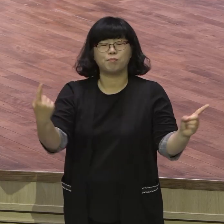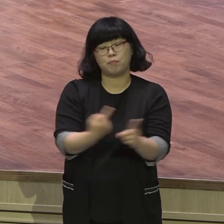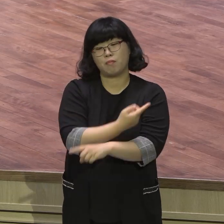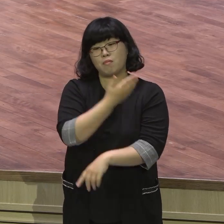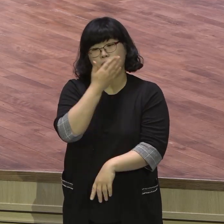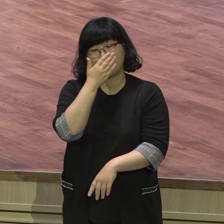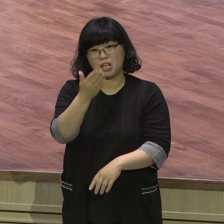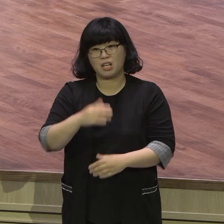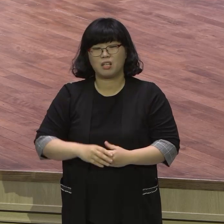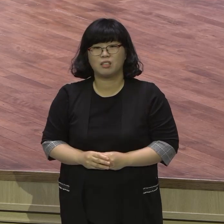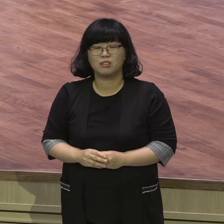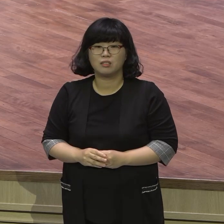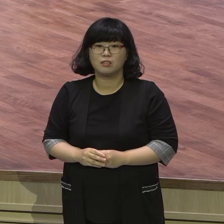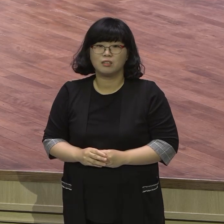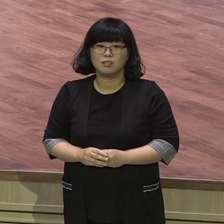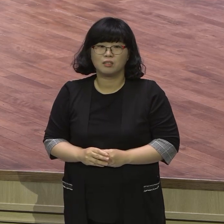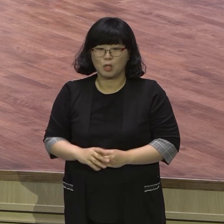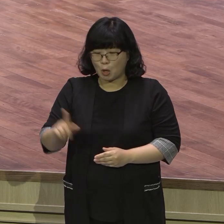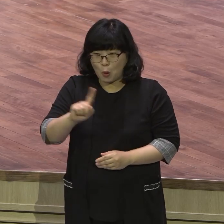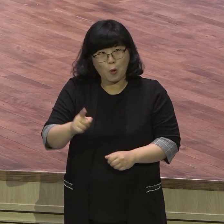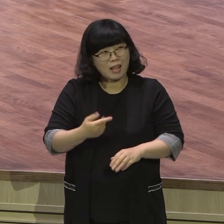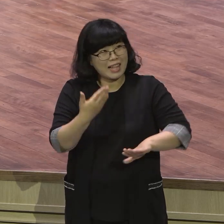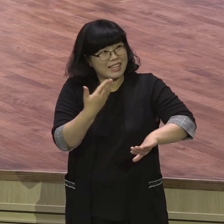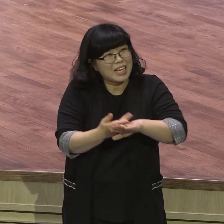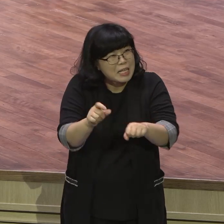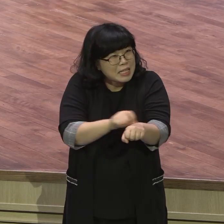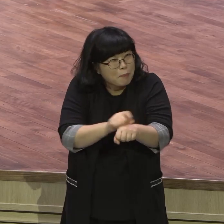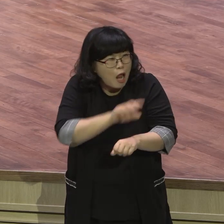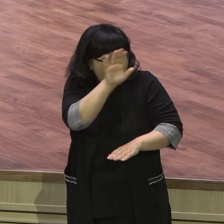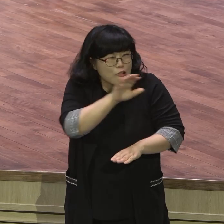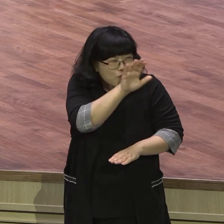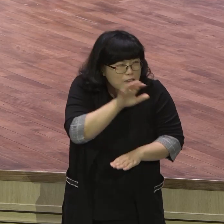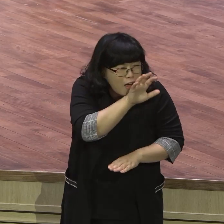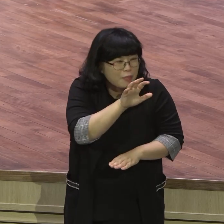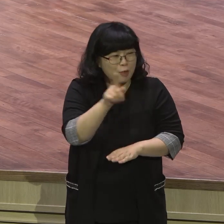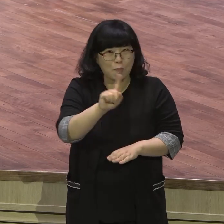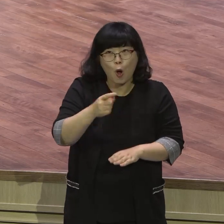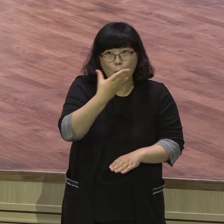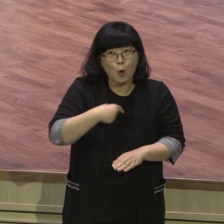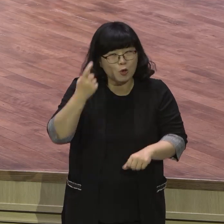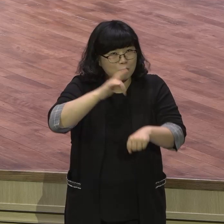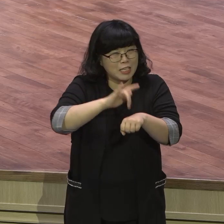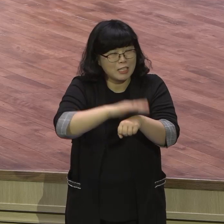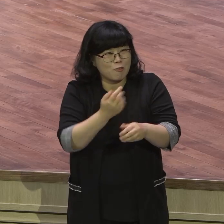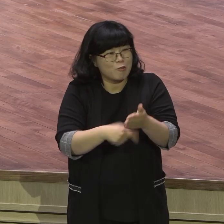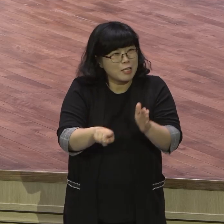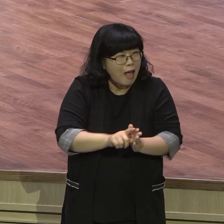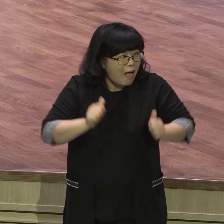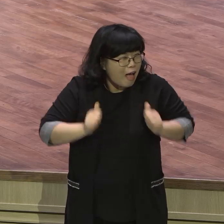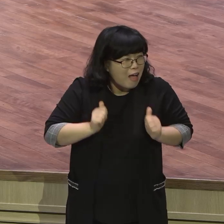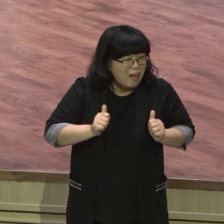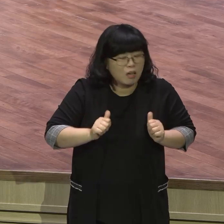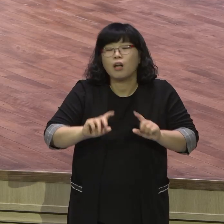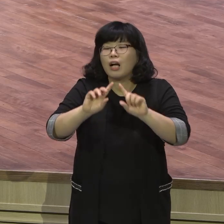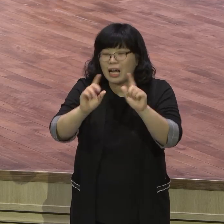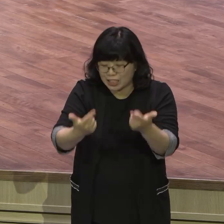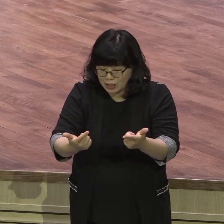다른 특별한 훈련이 있는 게 아니에요. 다른 특별한 훈련 차들 하지 마세요. 예배를 통해서